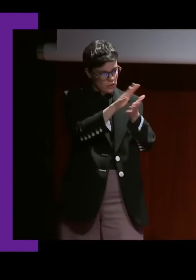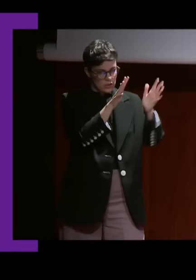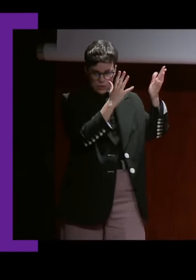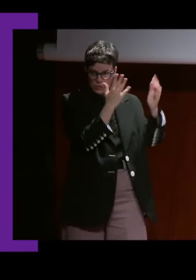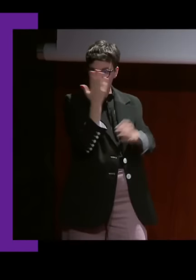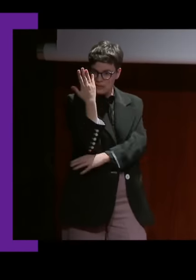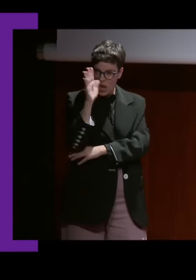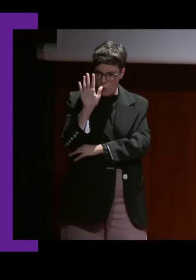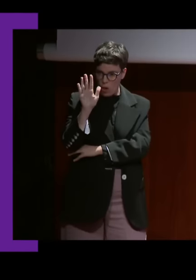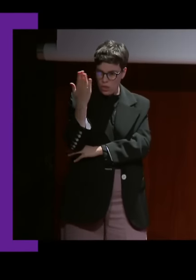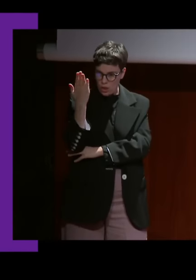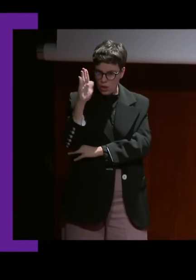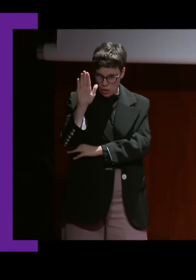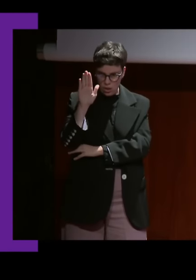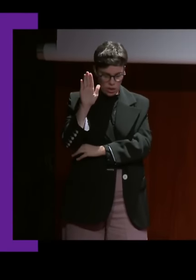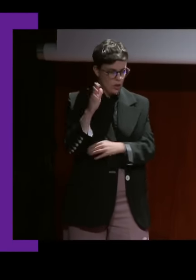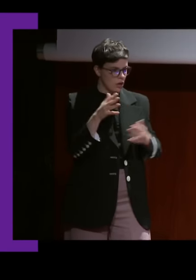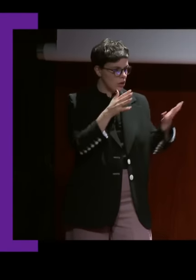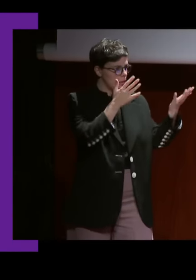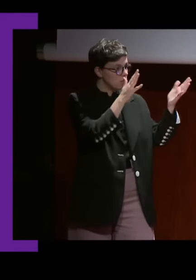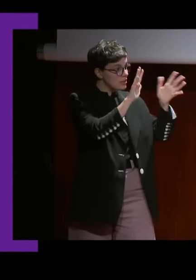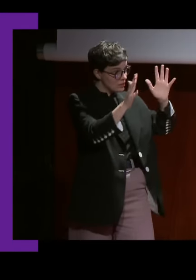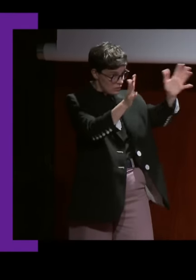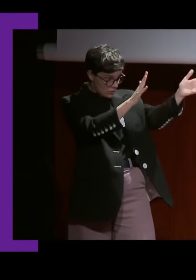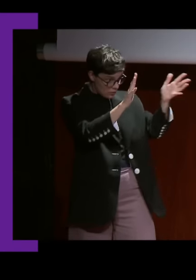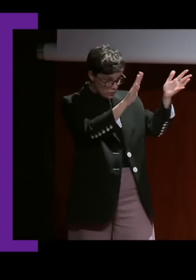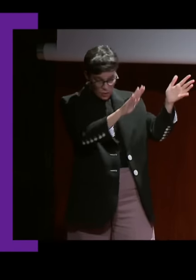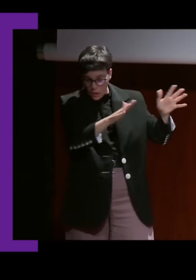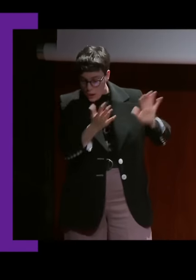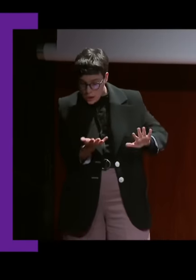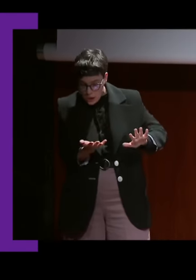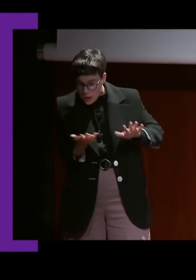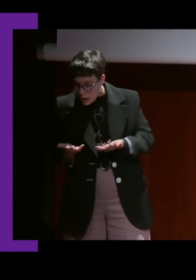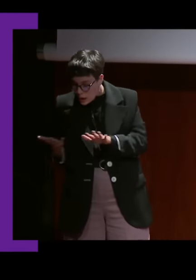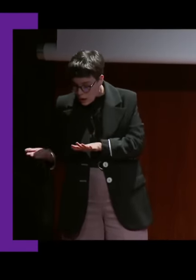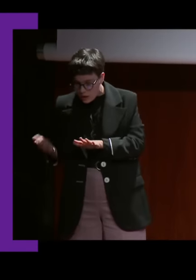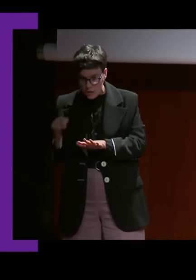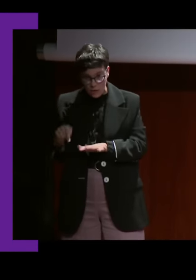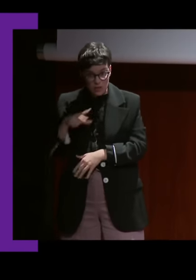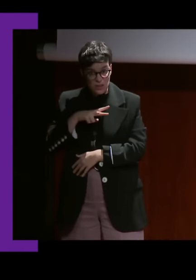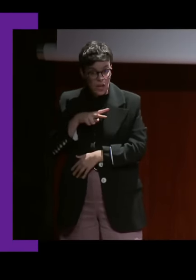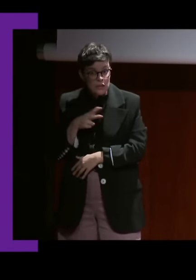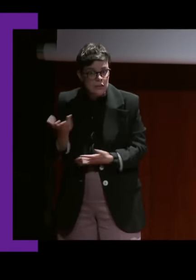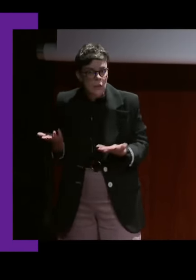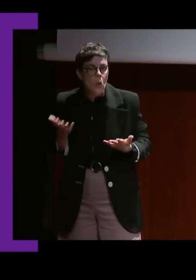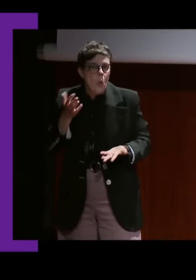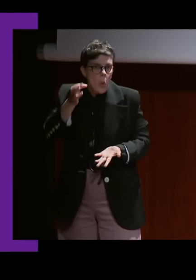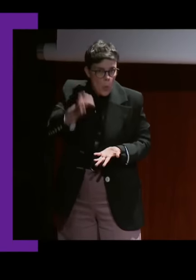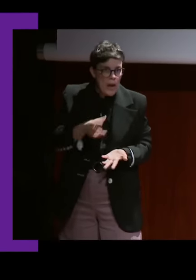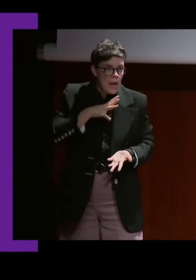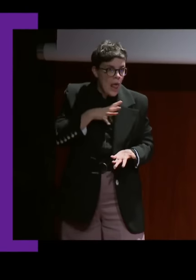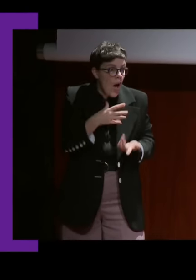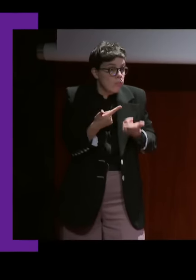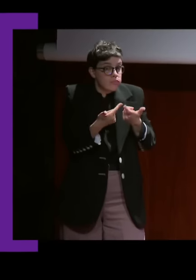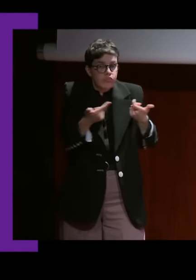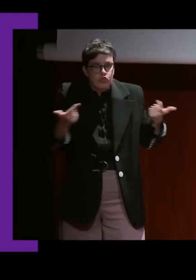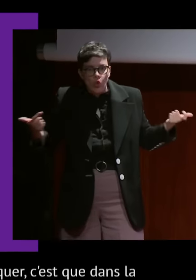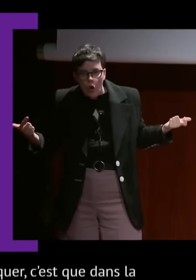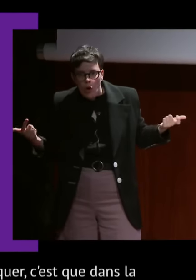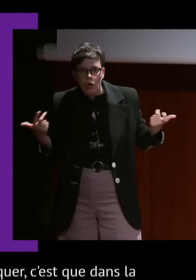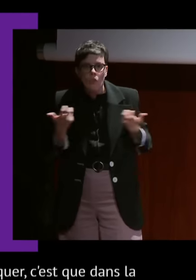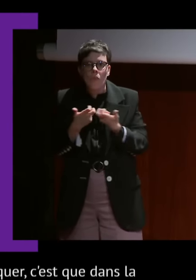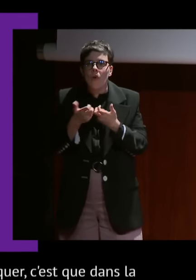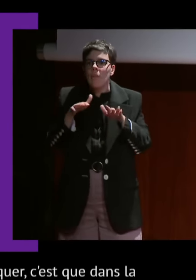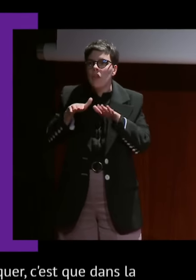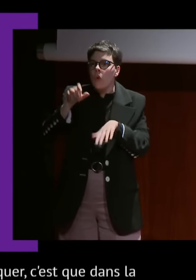pour écrire la langue des signes, il y a le système sign writing, qui est un système de transcription écrite de la langue des signes. Alors, ça existe,